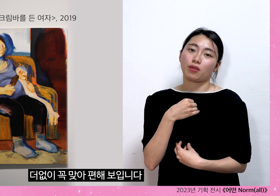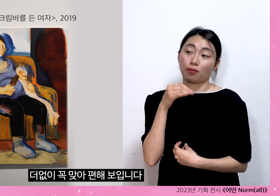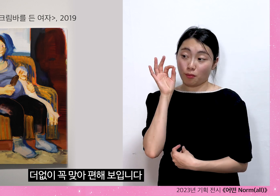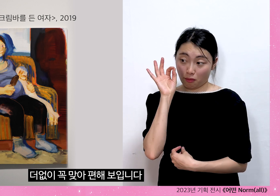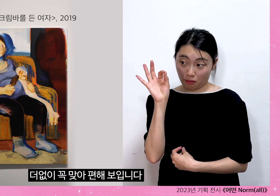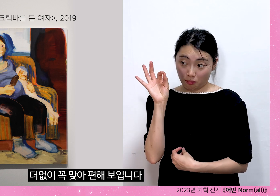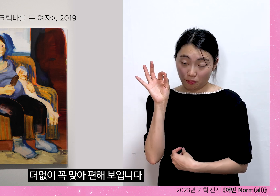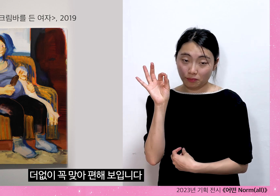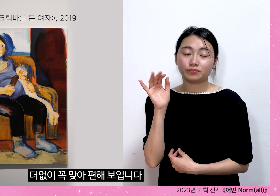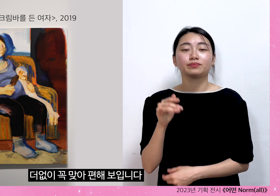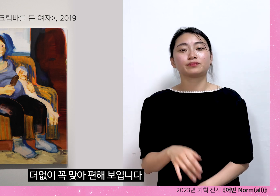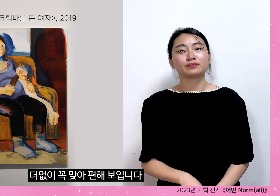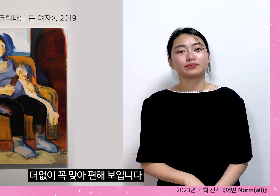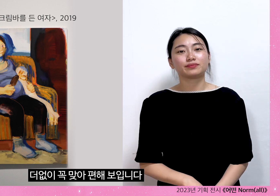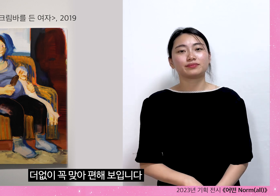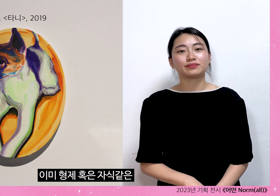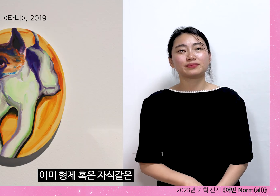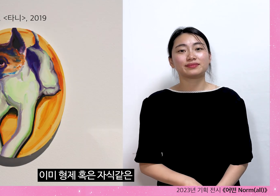편해 보입니다.